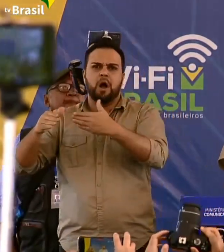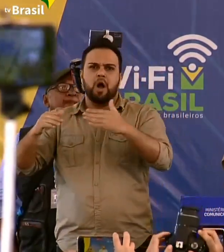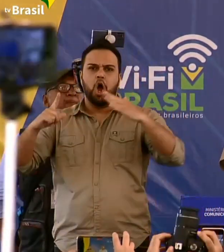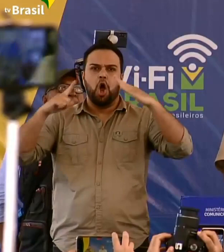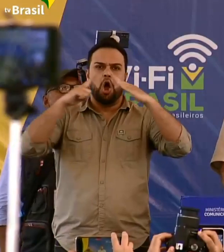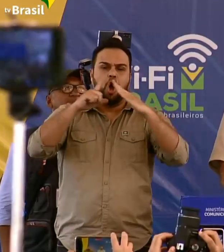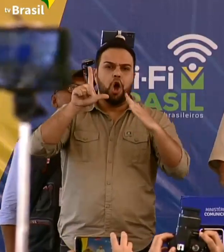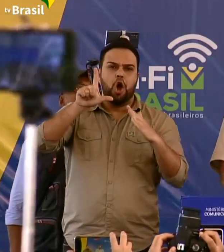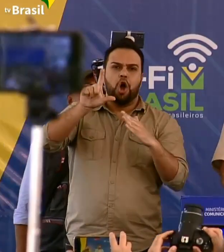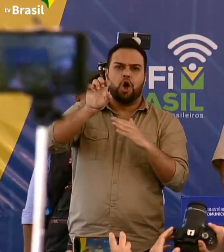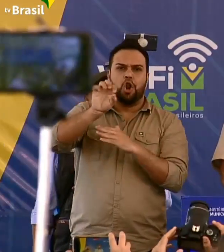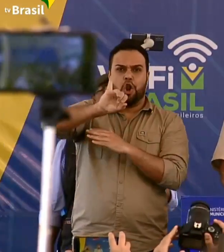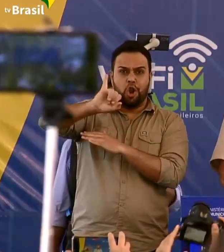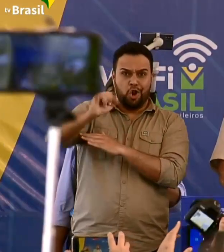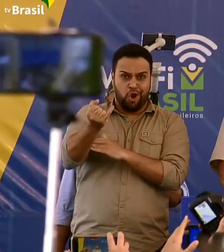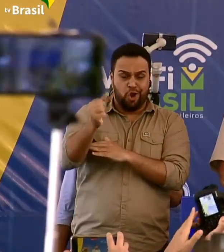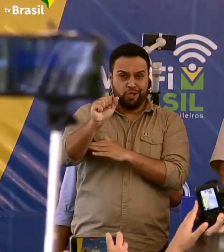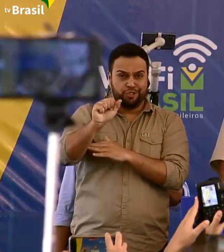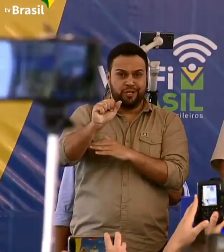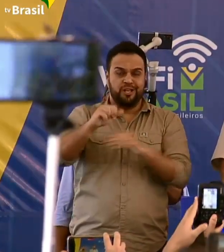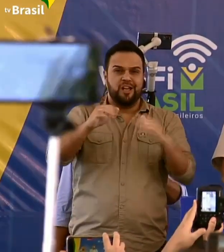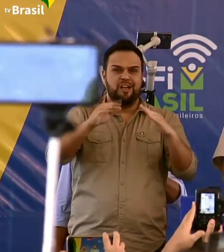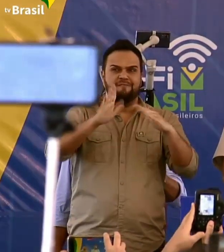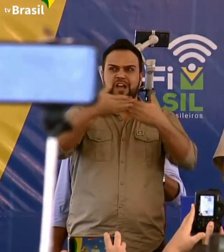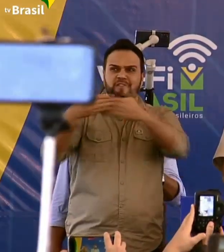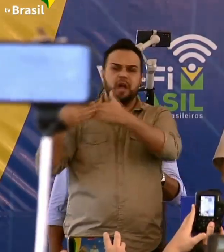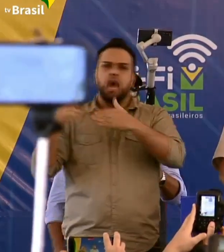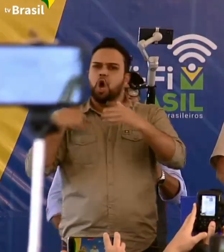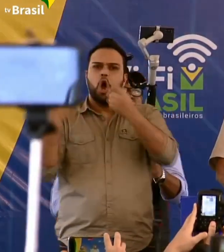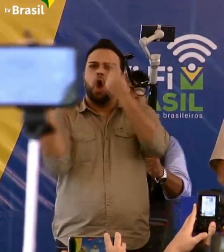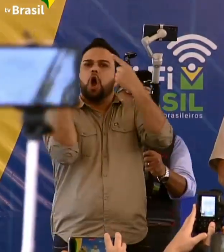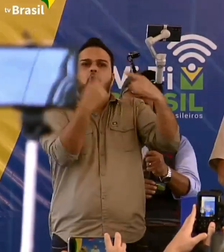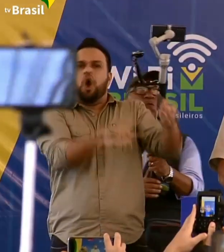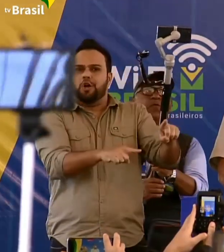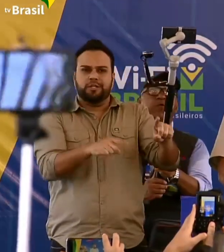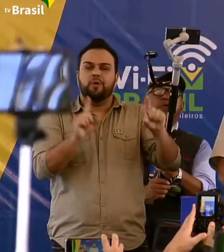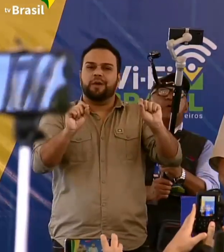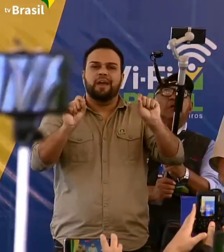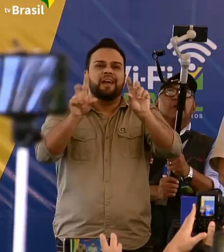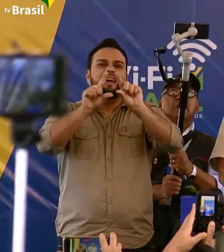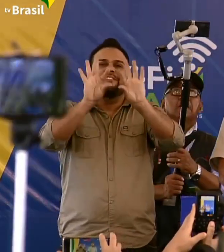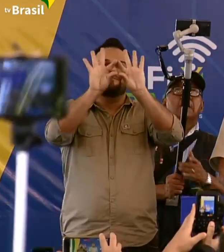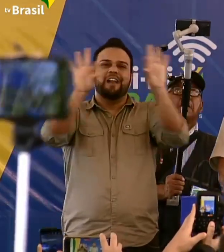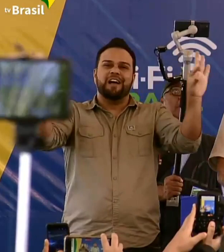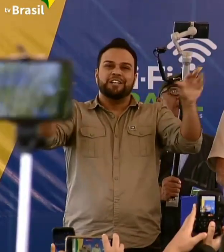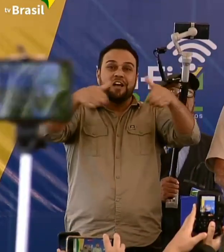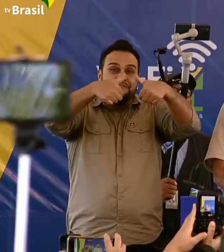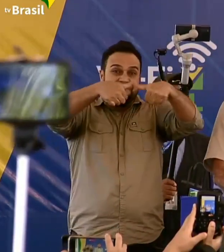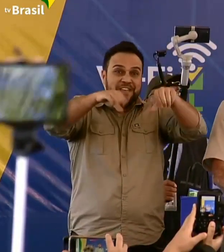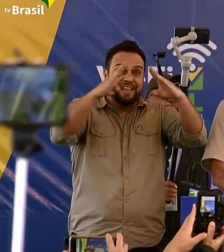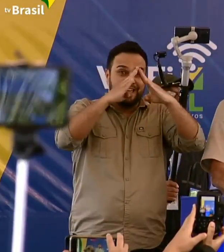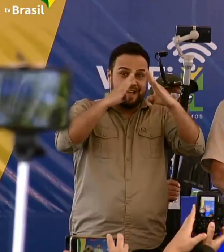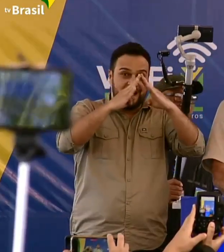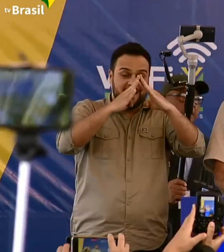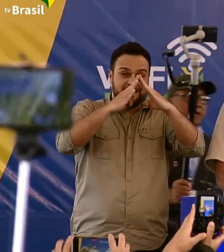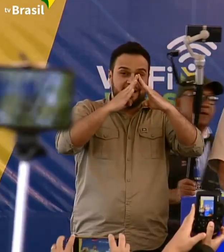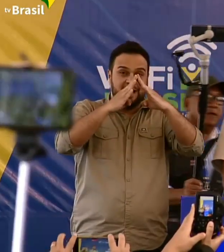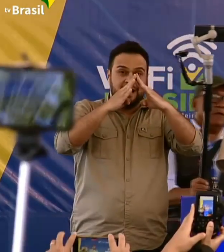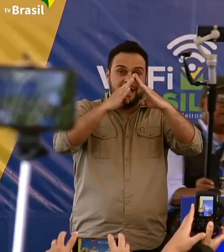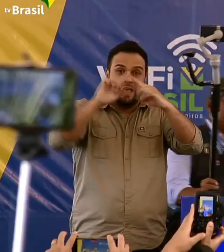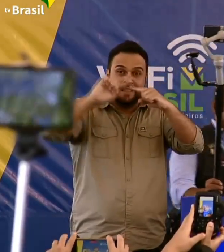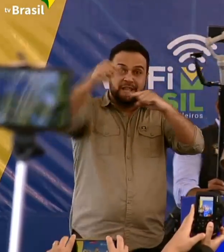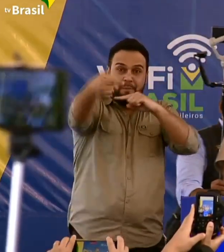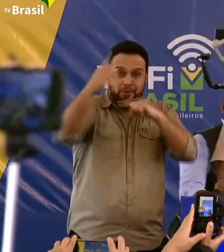pelo Brasil e vamos contra aquela máxima fica em casa a economia a gente